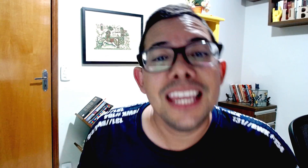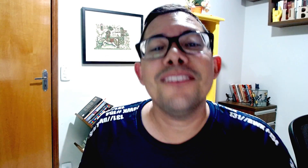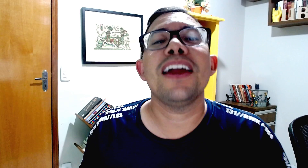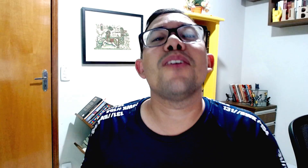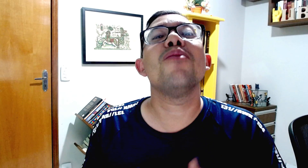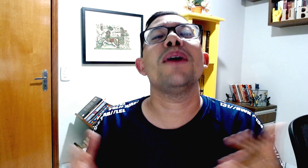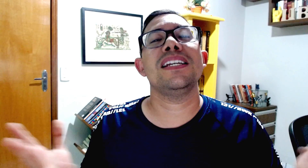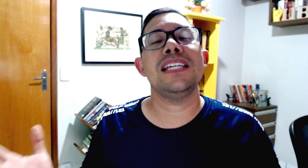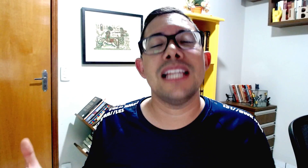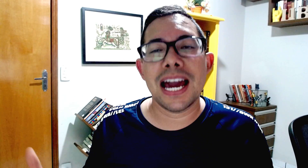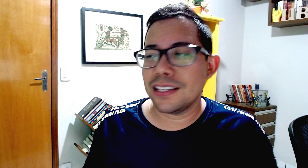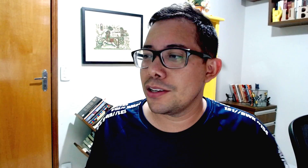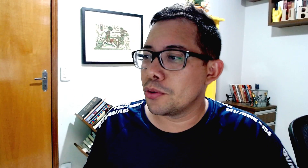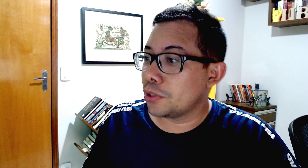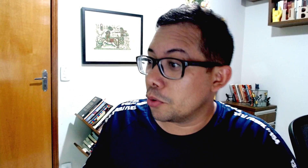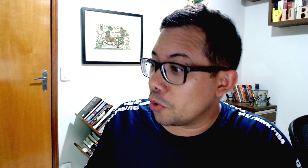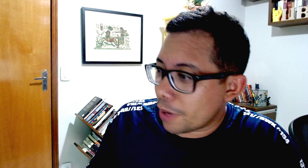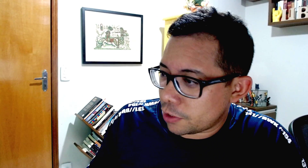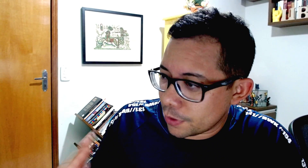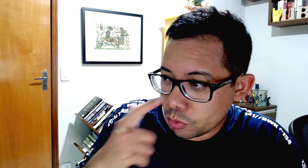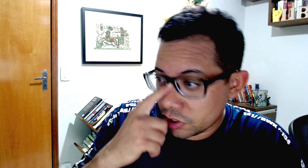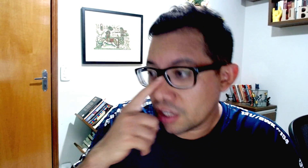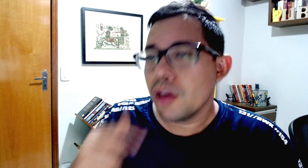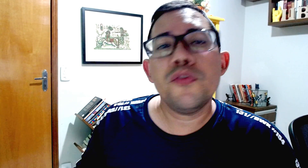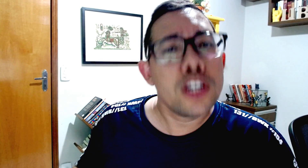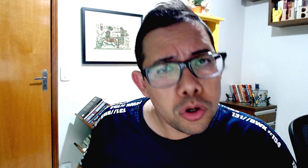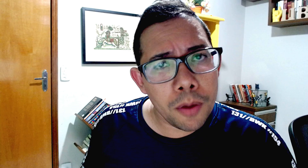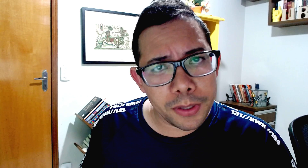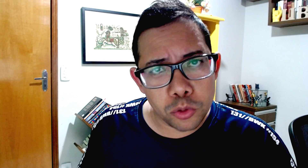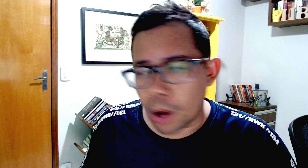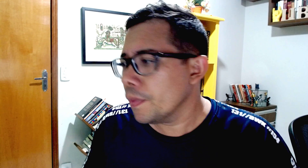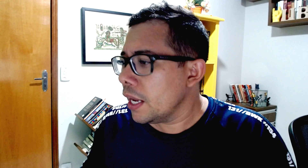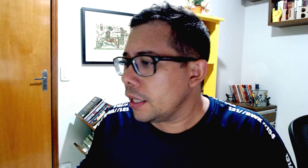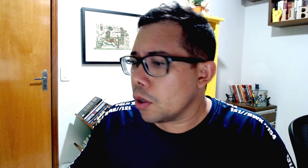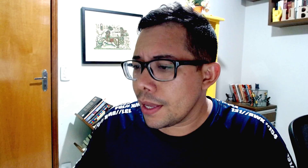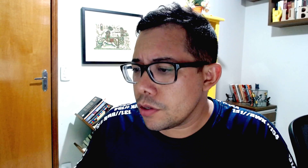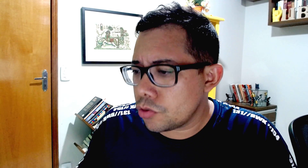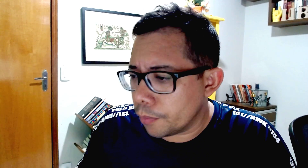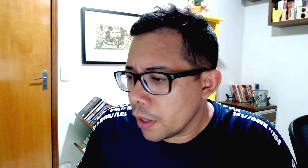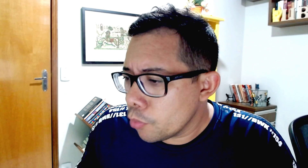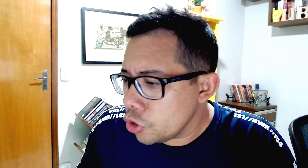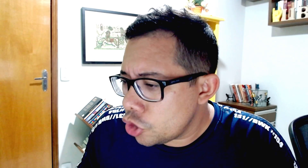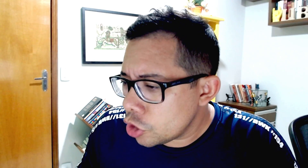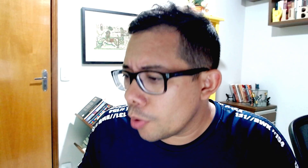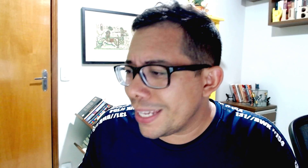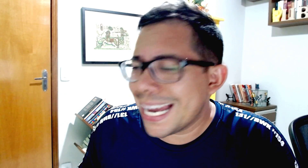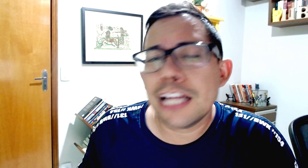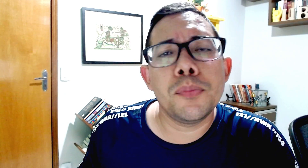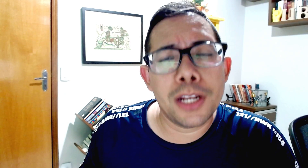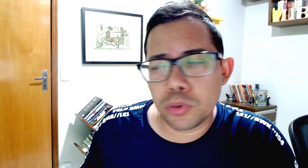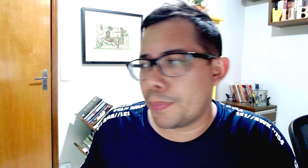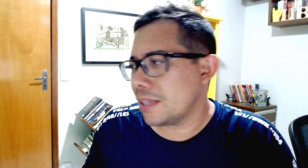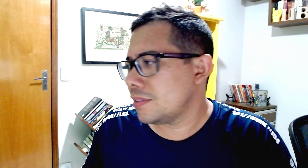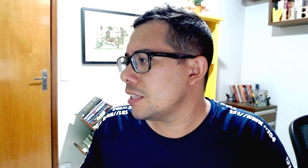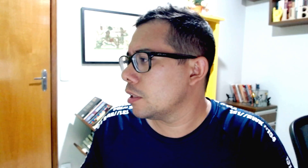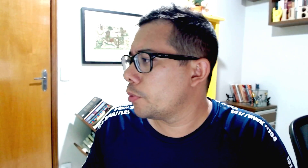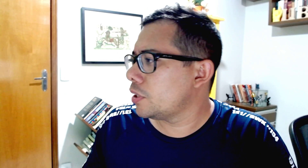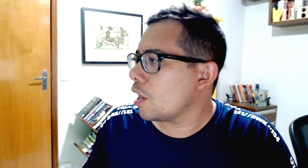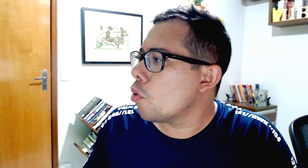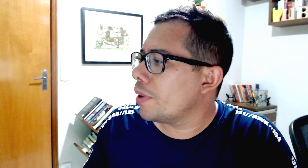vai compartilhar. Compartilhar esse conteúdo com mais pessoas. Fechou, pessoal? Então é isso. Muitíssimo obrigado pela sua presença, por ter